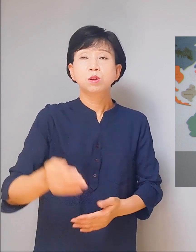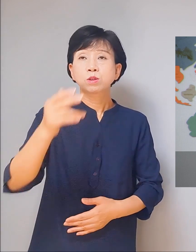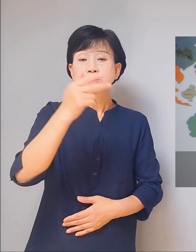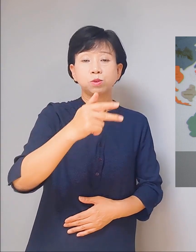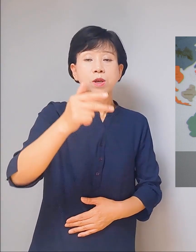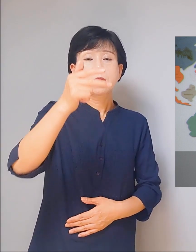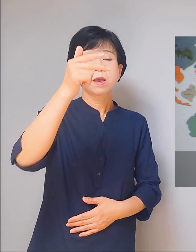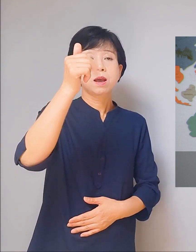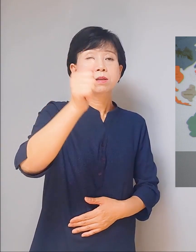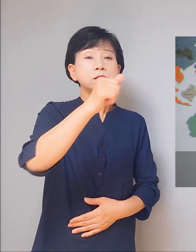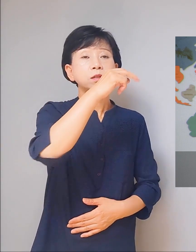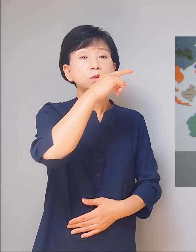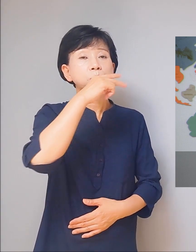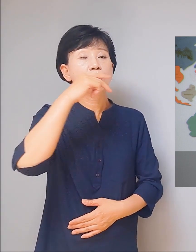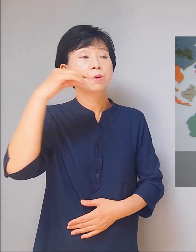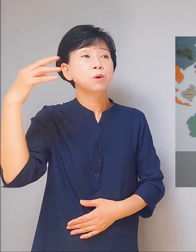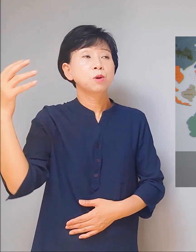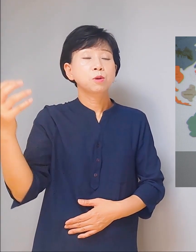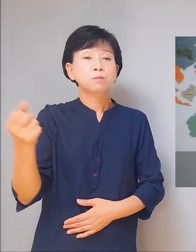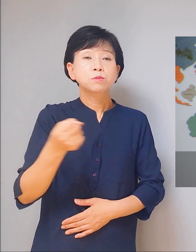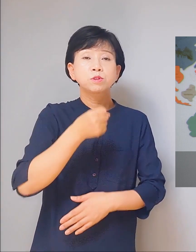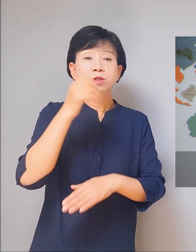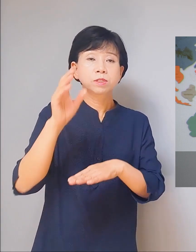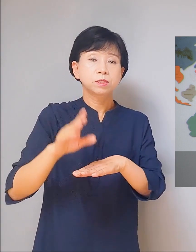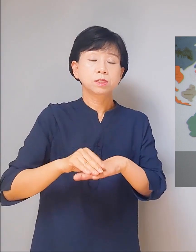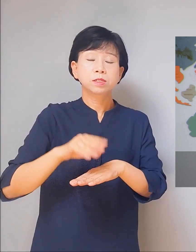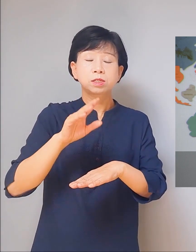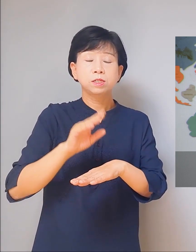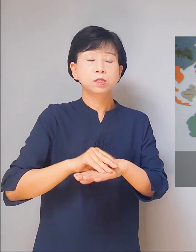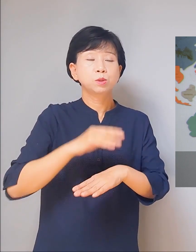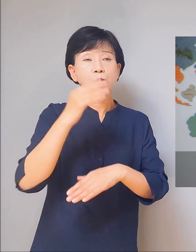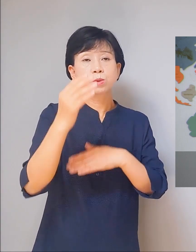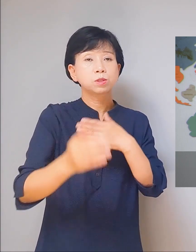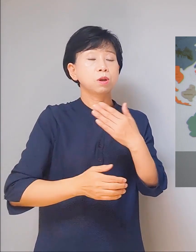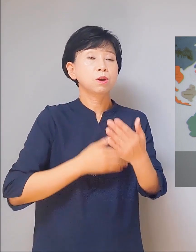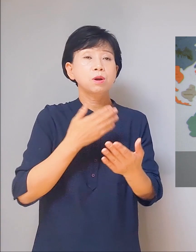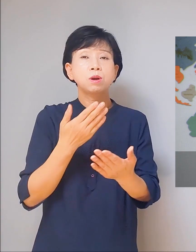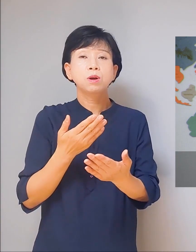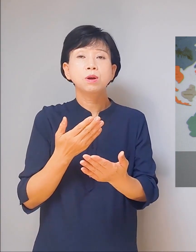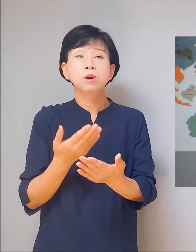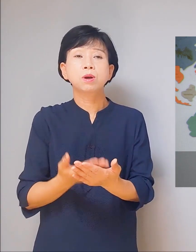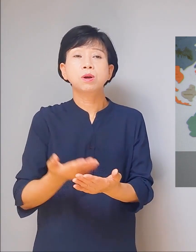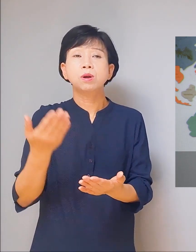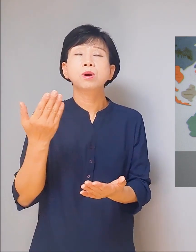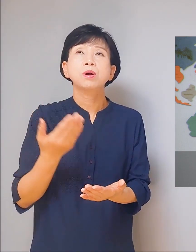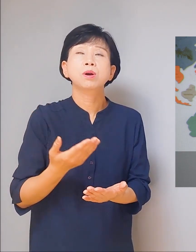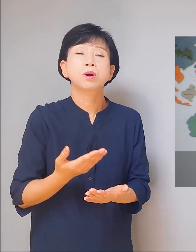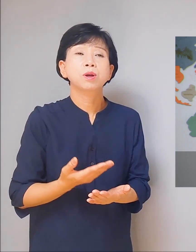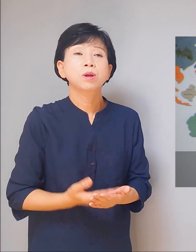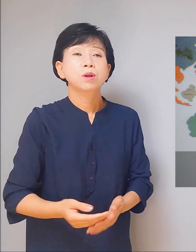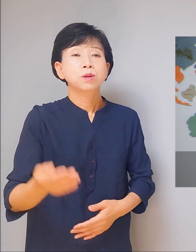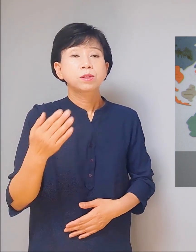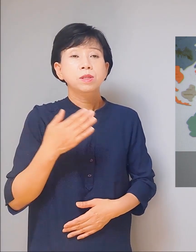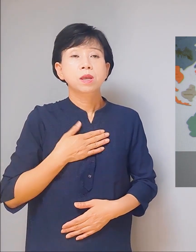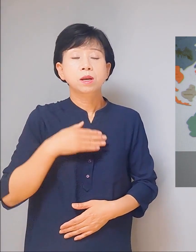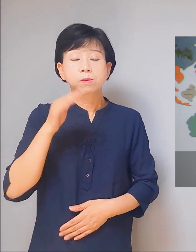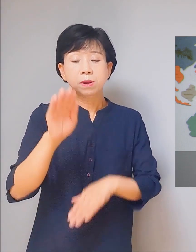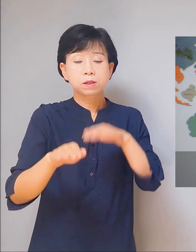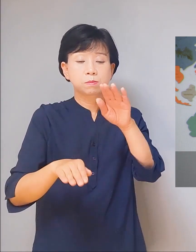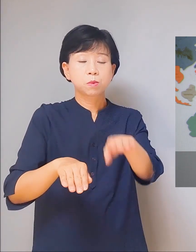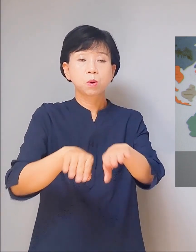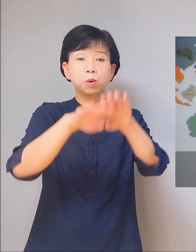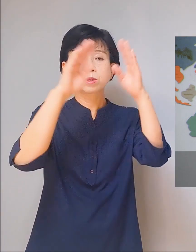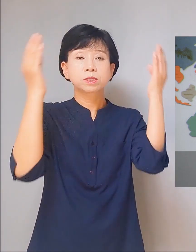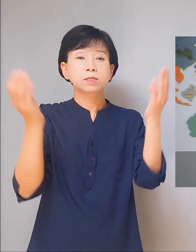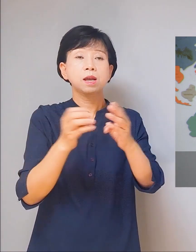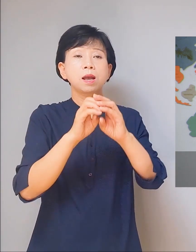하소서. 주의 향기로 내가 밟는 모든 땅 한 번 더 찬양합니다. 내가